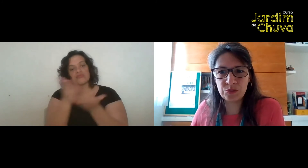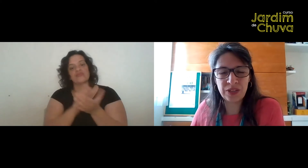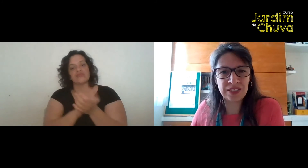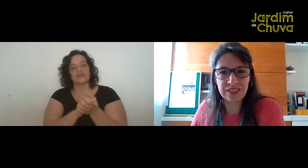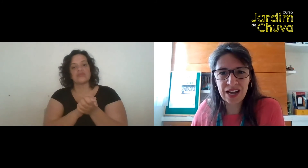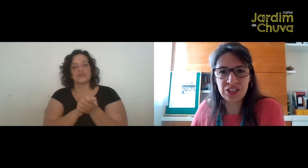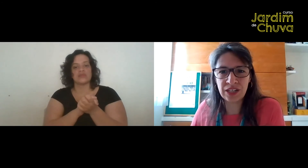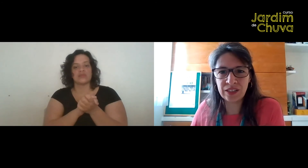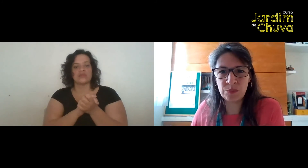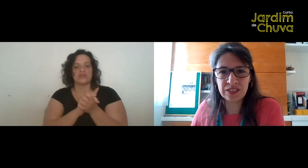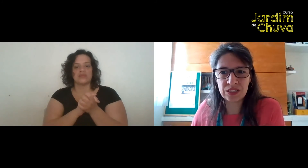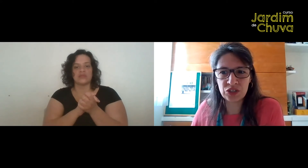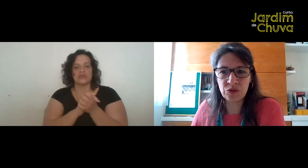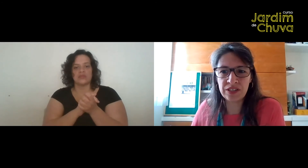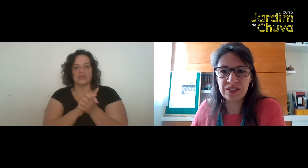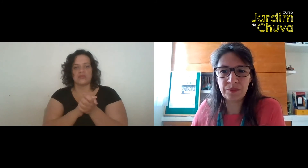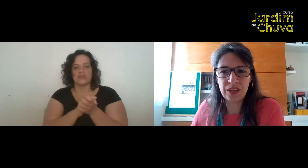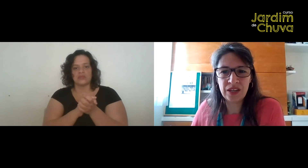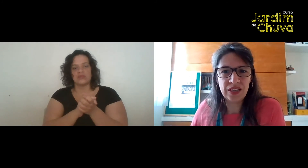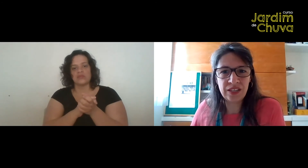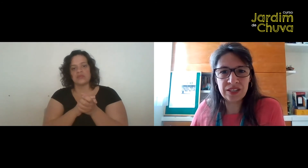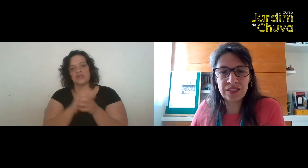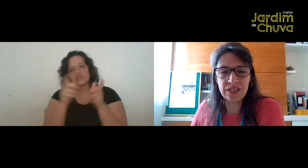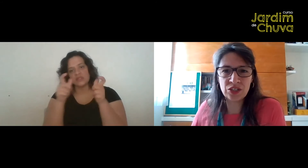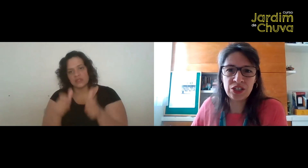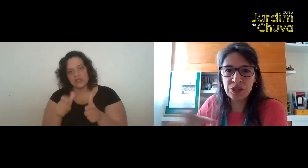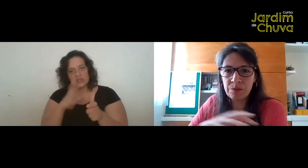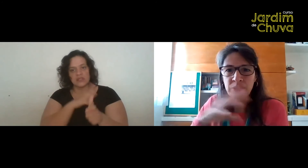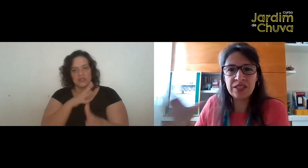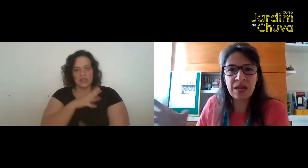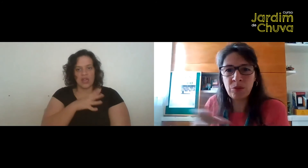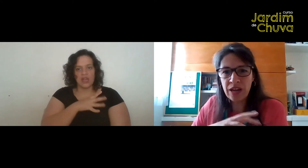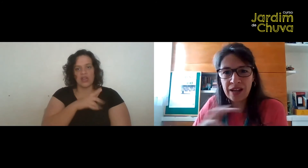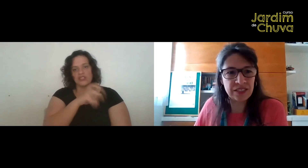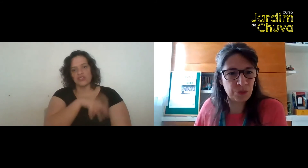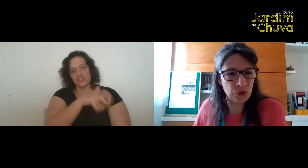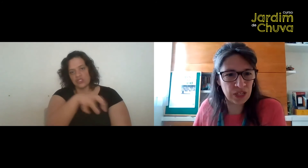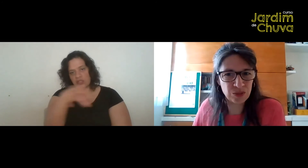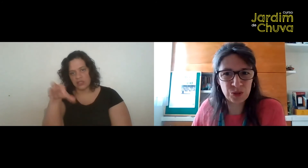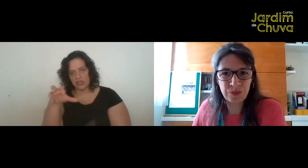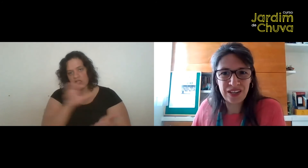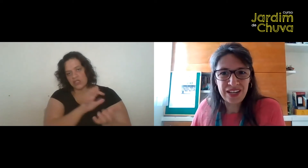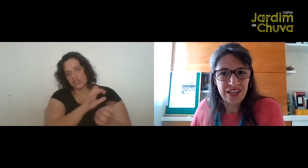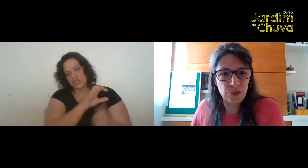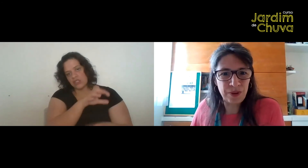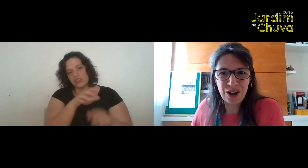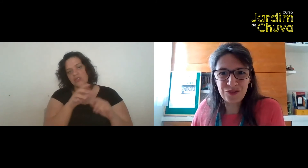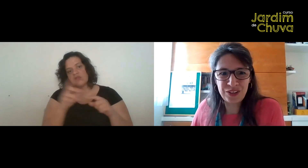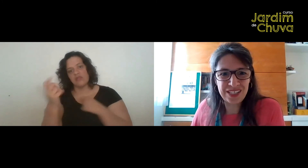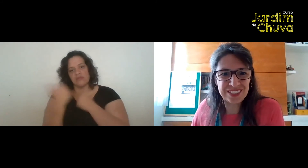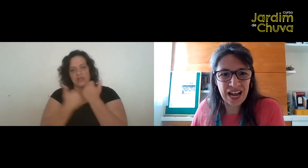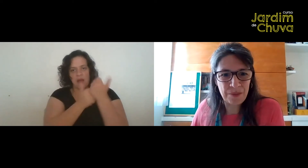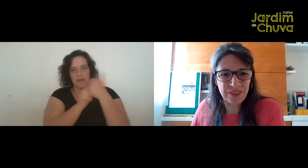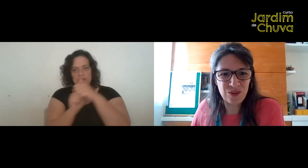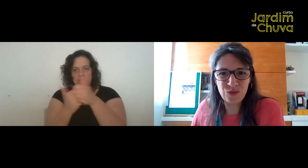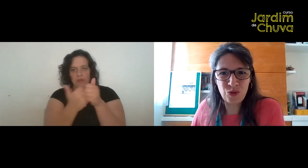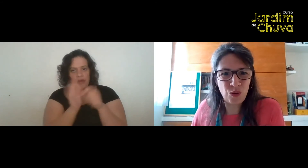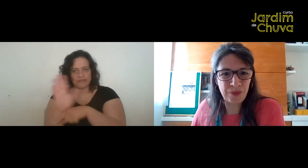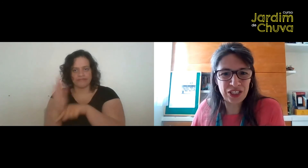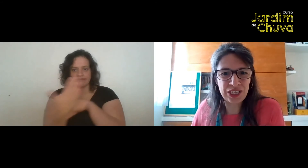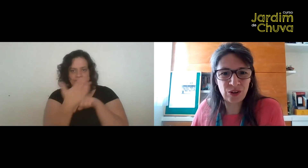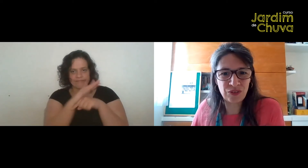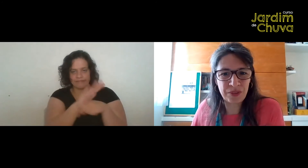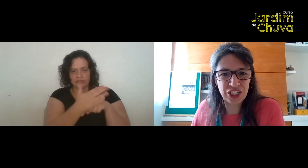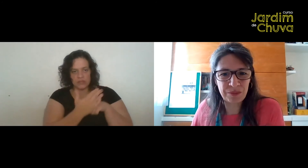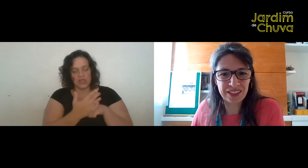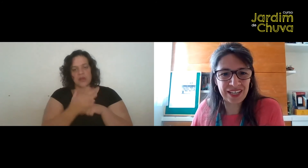potencializar isso na cidade, em cada uma das regiões, e assim a gente poder se apoiar nesse processo. Para finalizar, eu